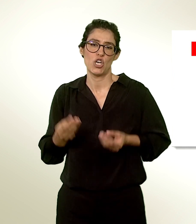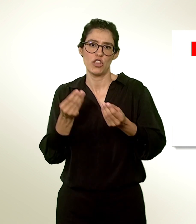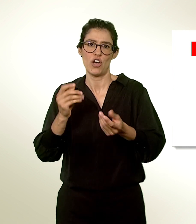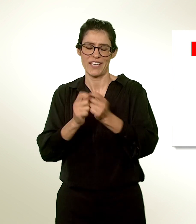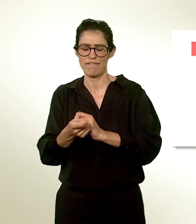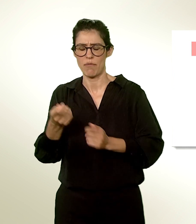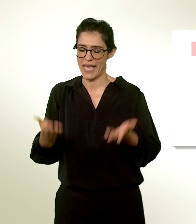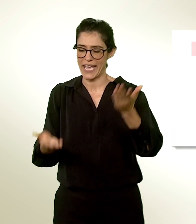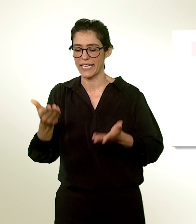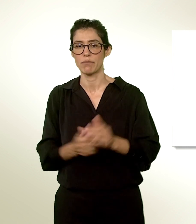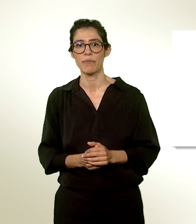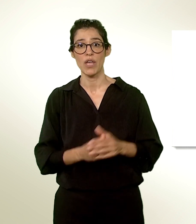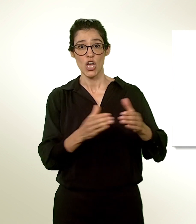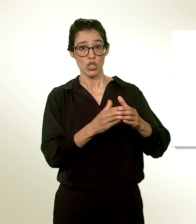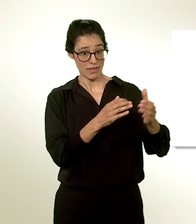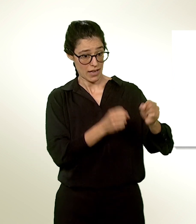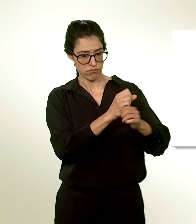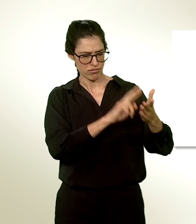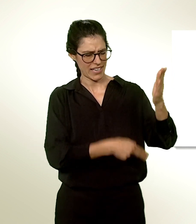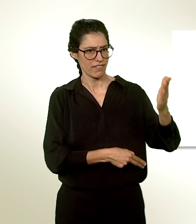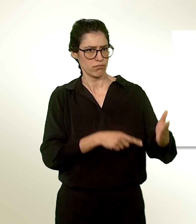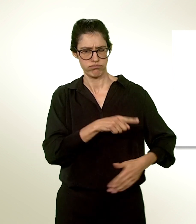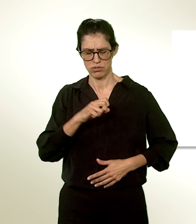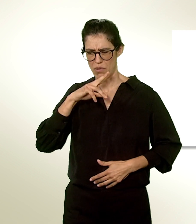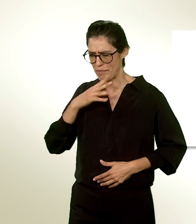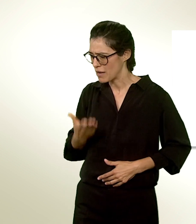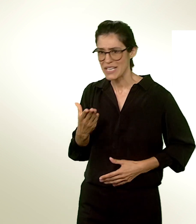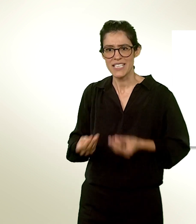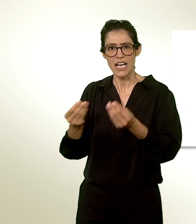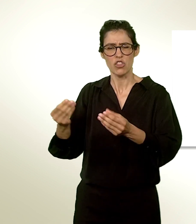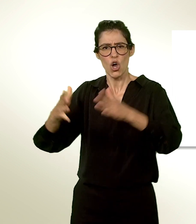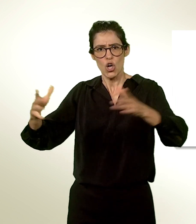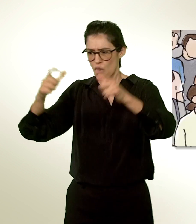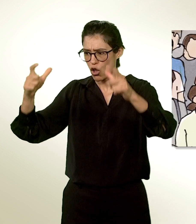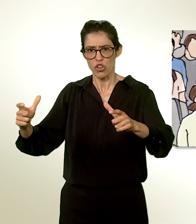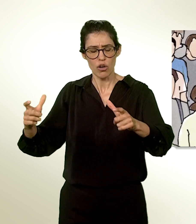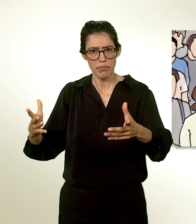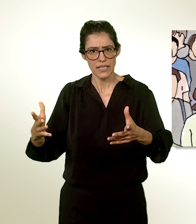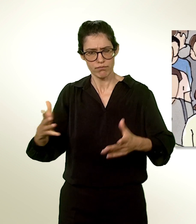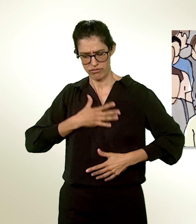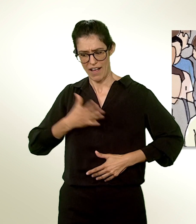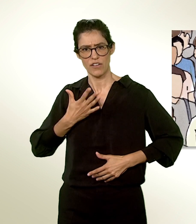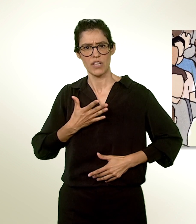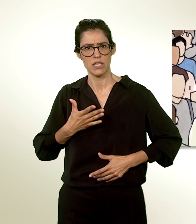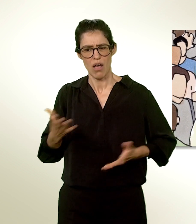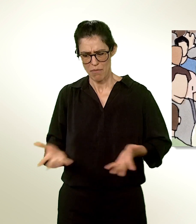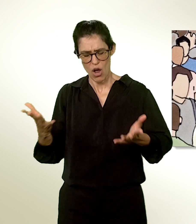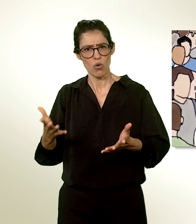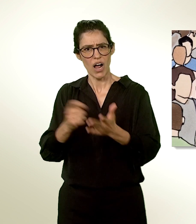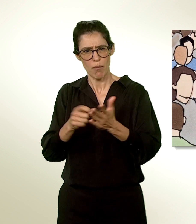l'impôt anticipé donne des privilèges aux grandes entreprises et encourage la fraude fiscale. Il relève que l'impôt anticipé sera maintenu pour les citoyens, alors